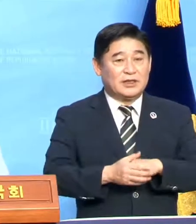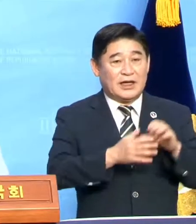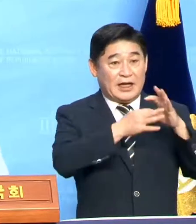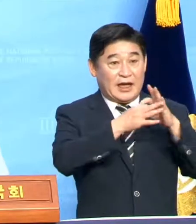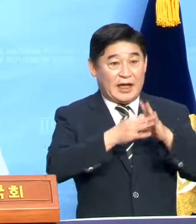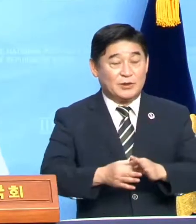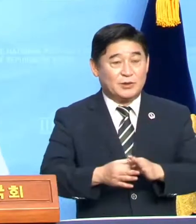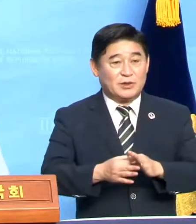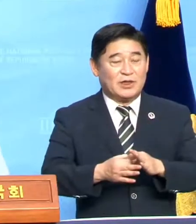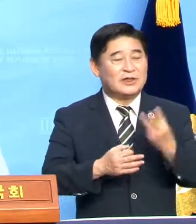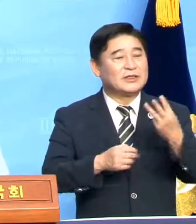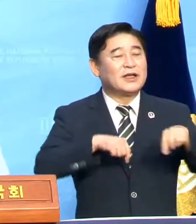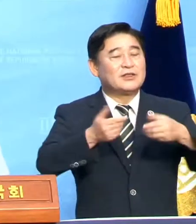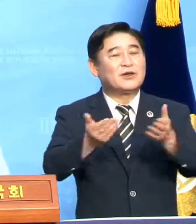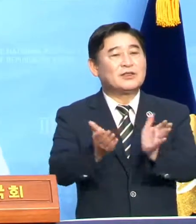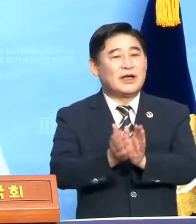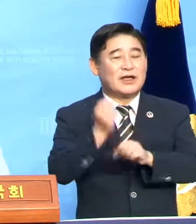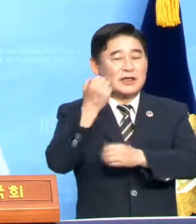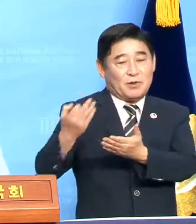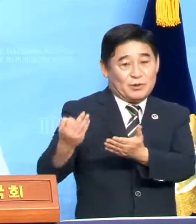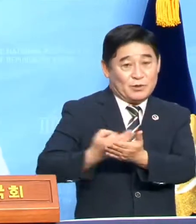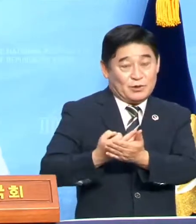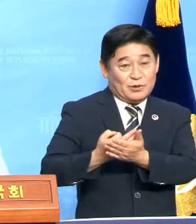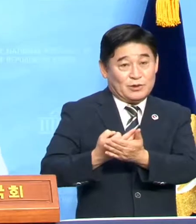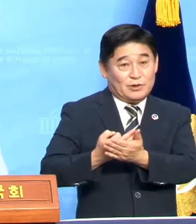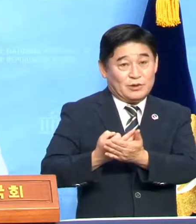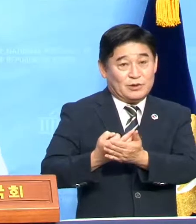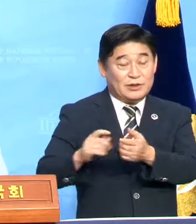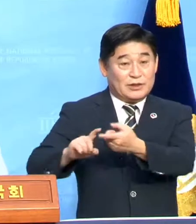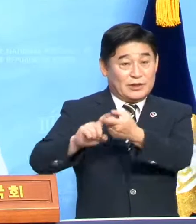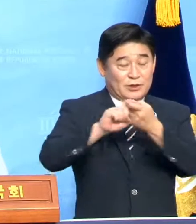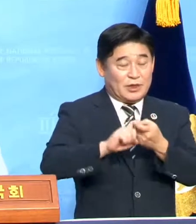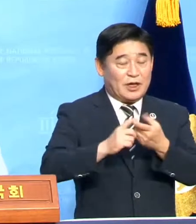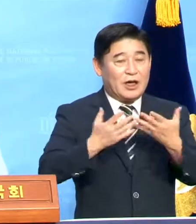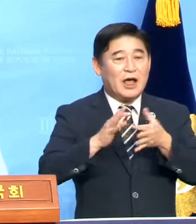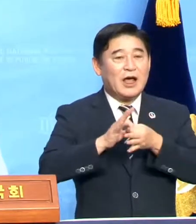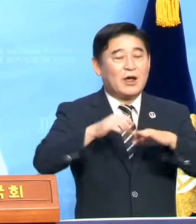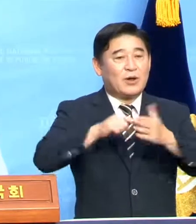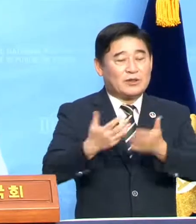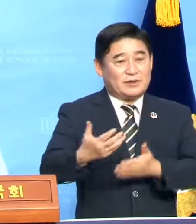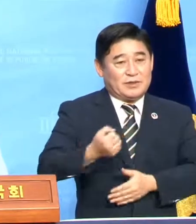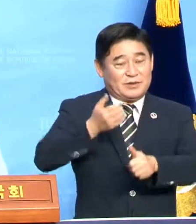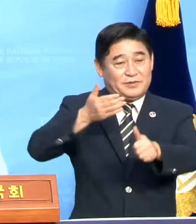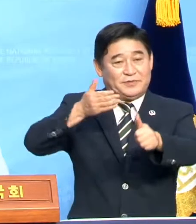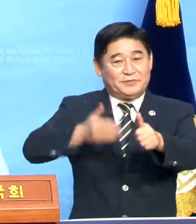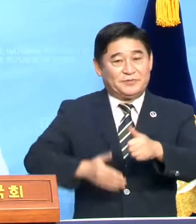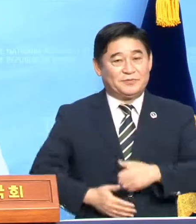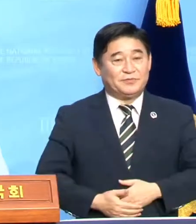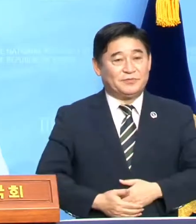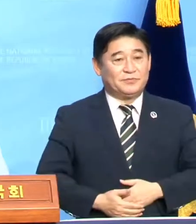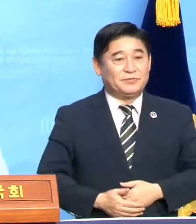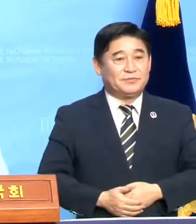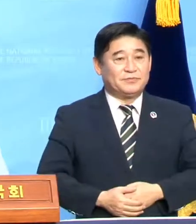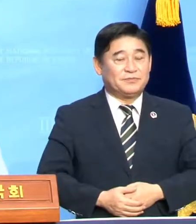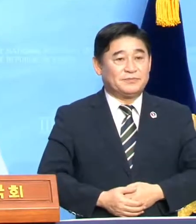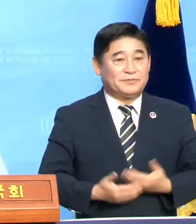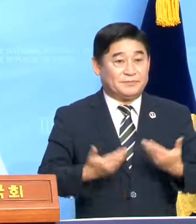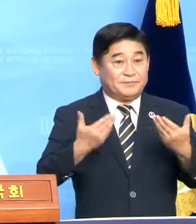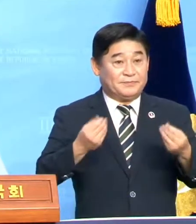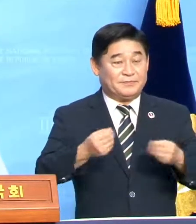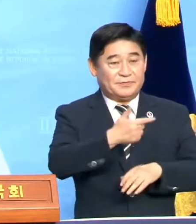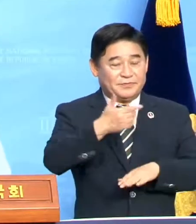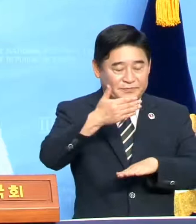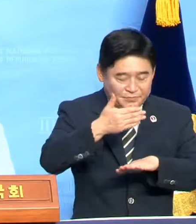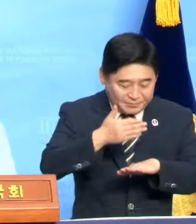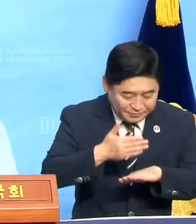어이 3개 정당의 기본 소들 연석회의 이에 많은 관심을 부탁드립니다 이상으로 기자에게 한 맞추도록 하겠습니다